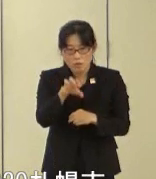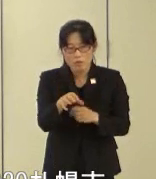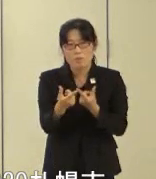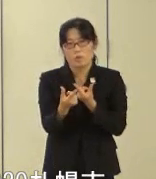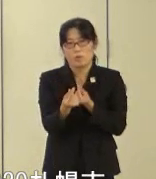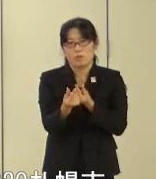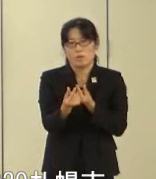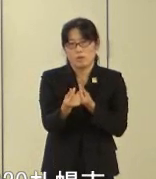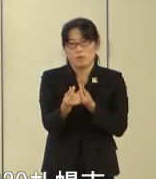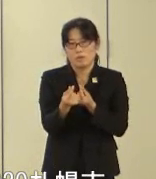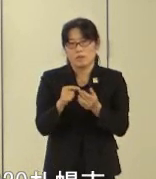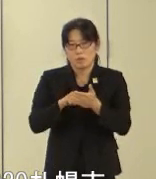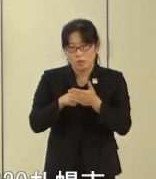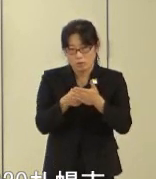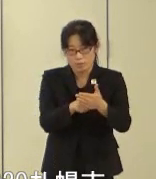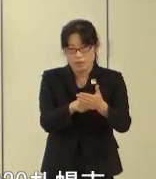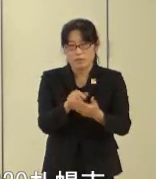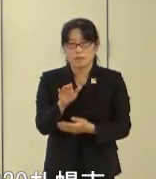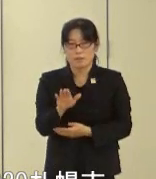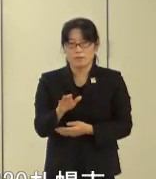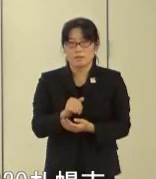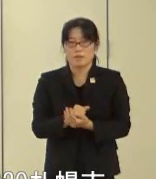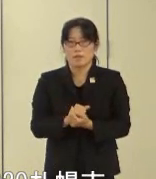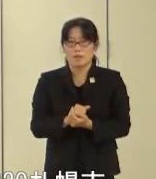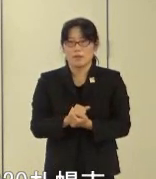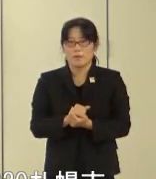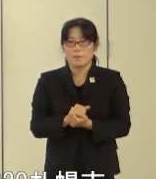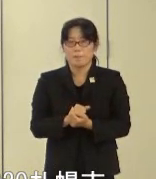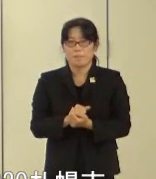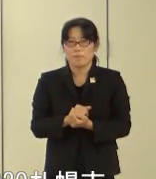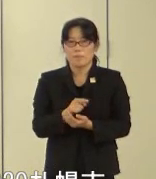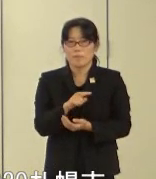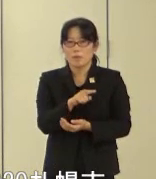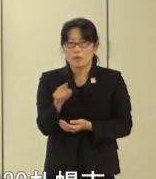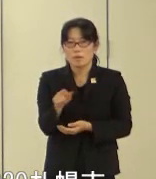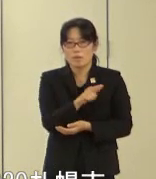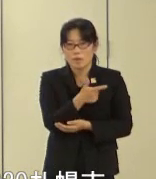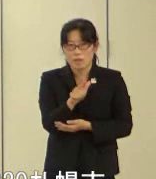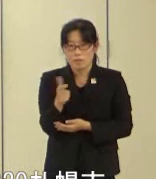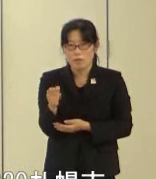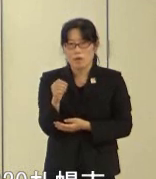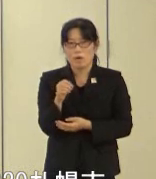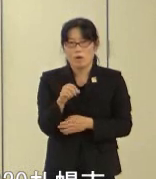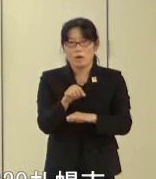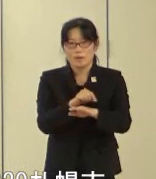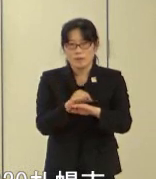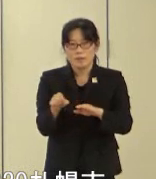り組んできたところであります。これらのですね、臨時のセン